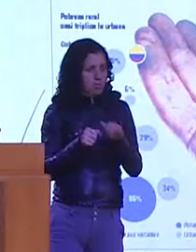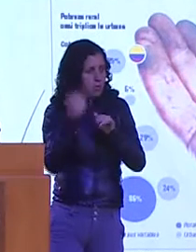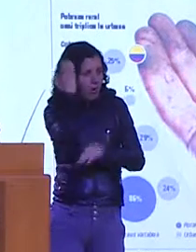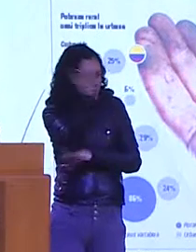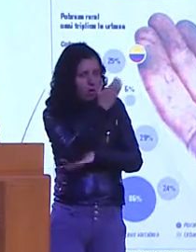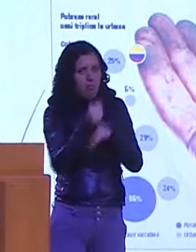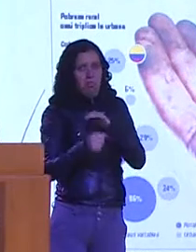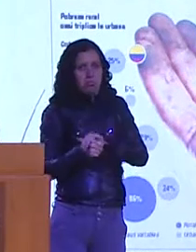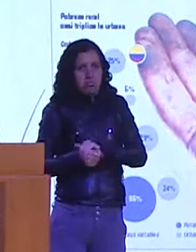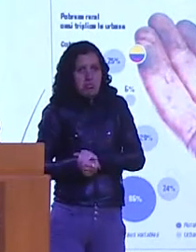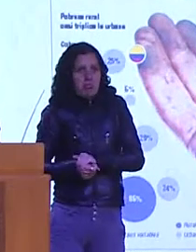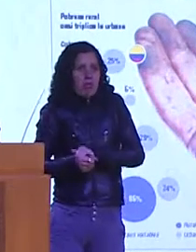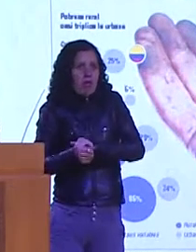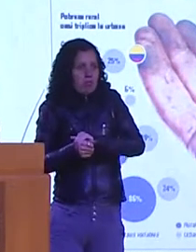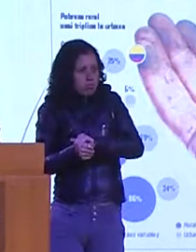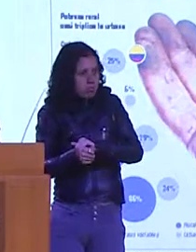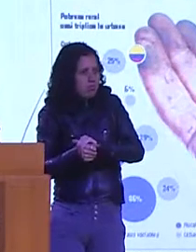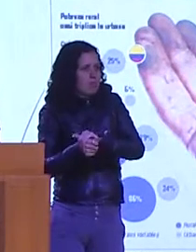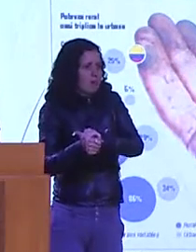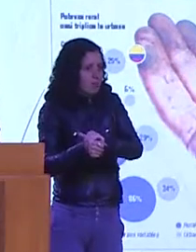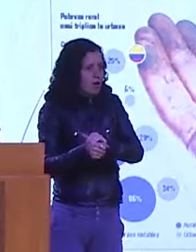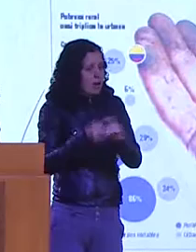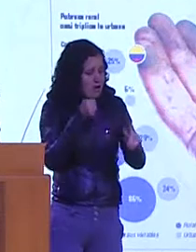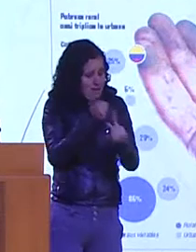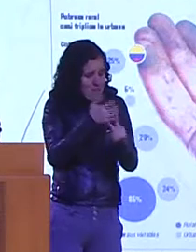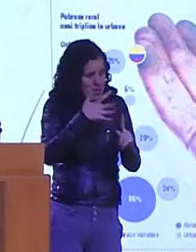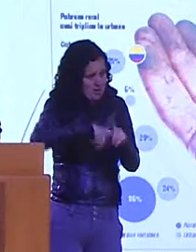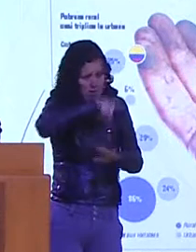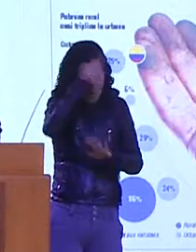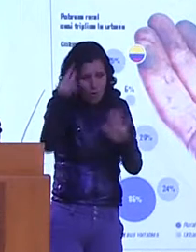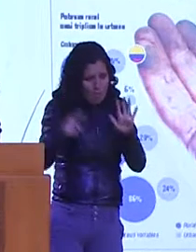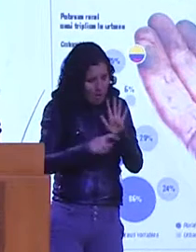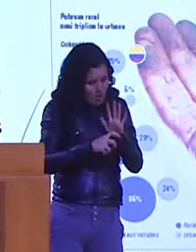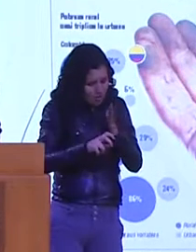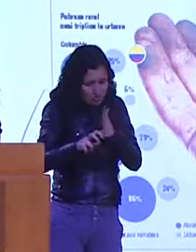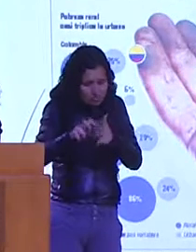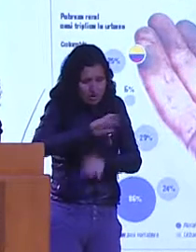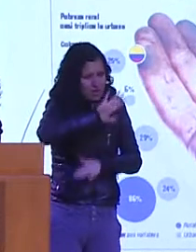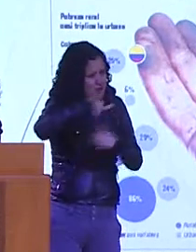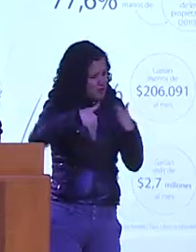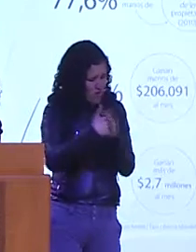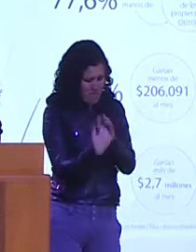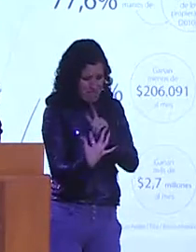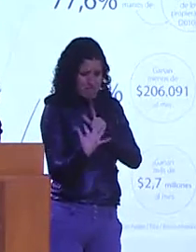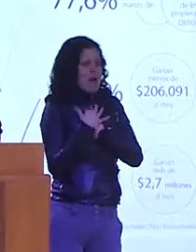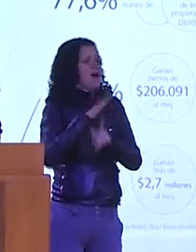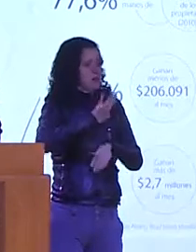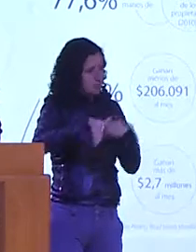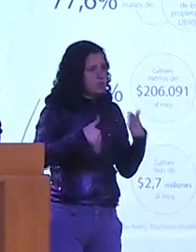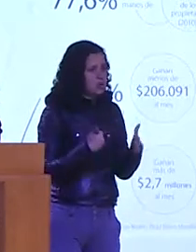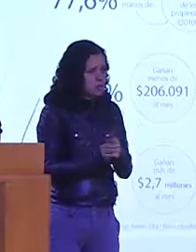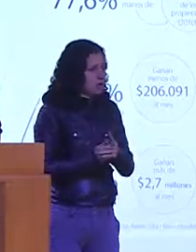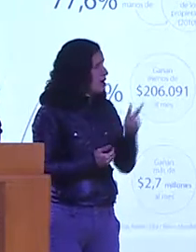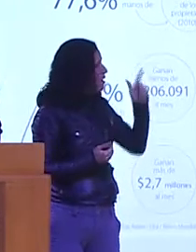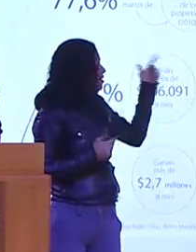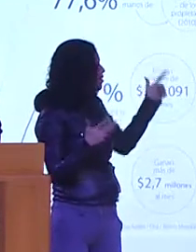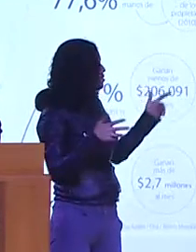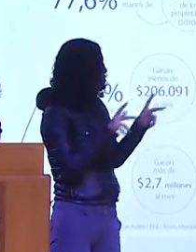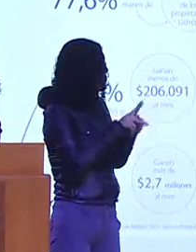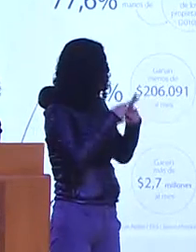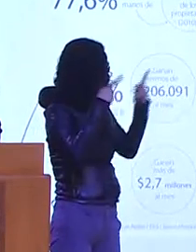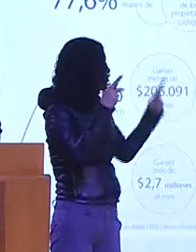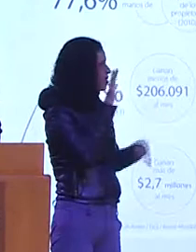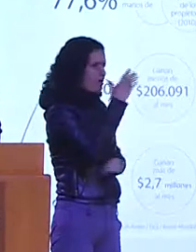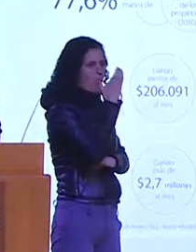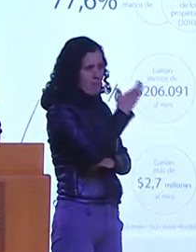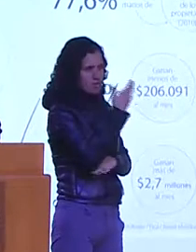Entonces, eso nos impacta a todos los niveles y en todos los sentidos. Esta es una información sacada del Colombiano